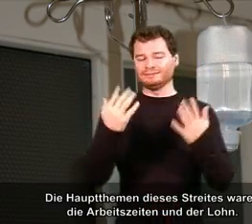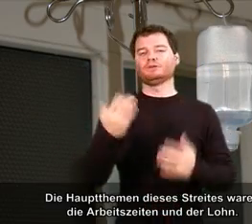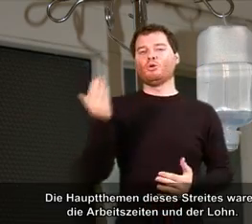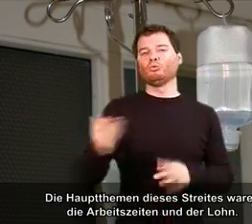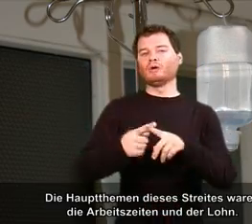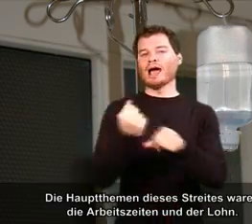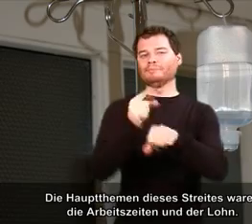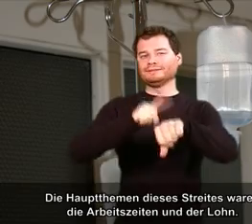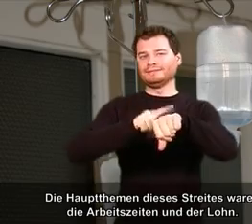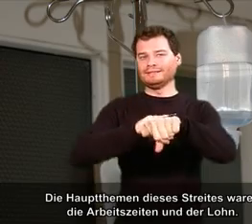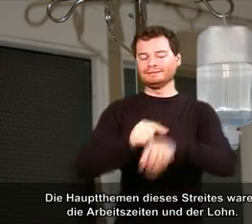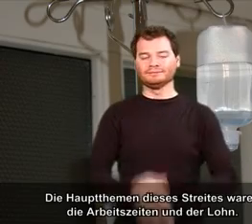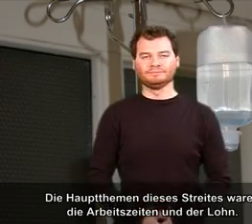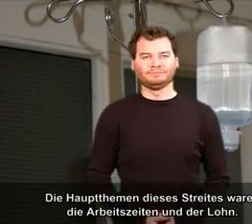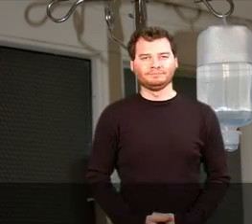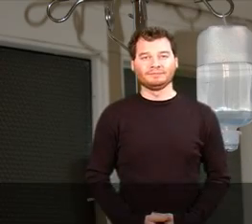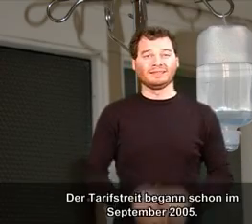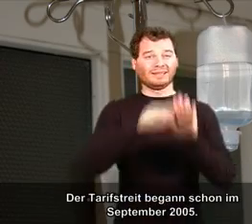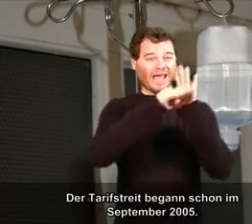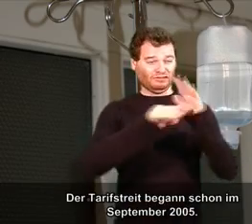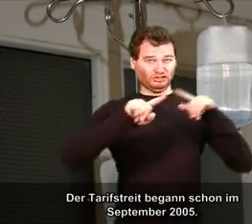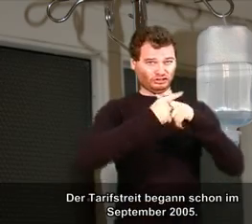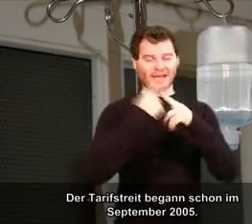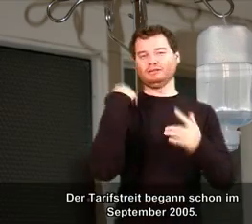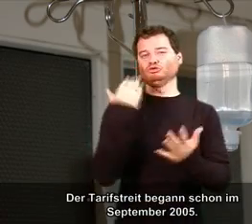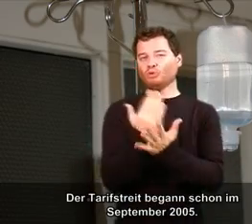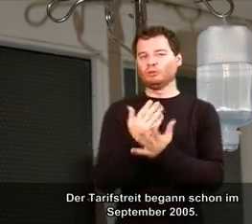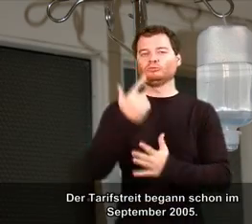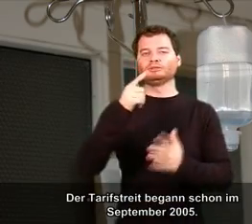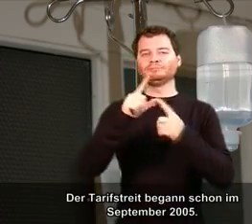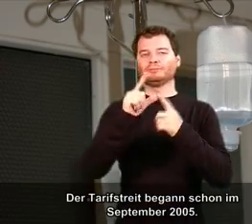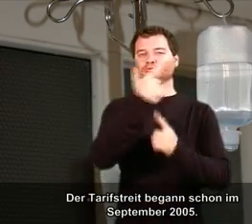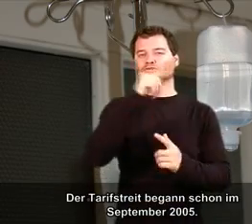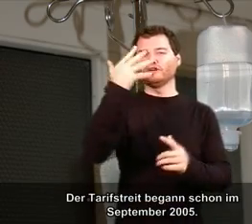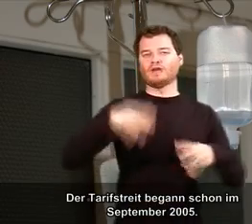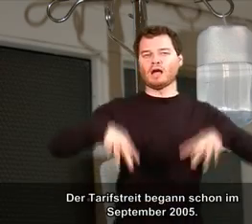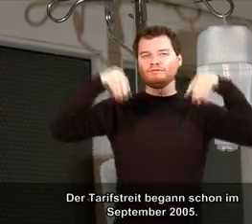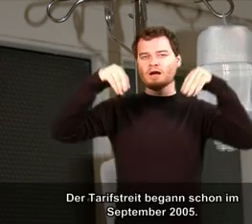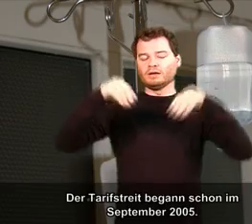waren die Arbeitszeiten und der Lohn. Der Tarifstreit begann schon im September 2005.